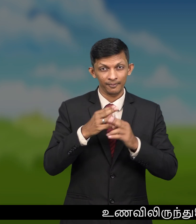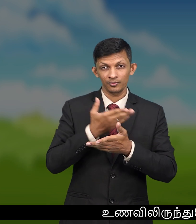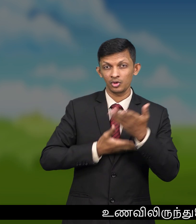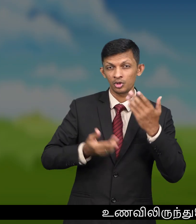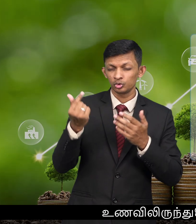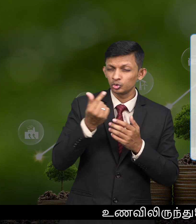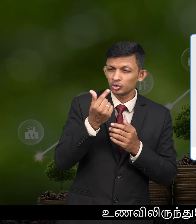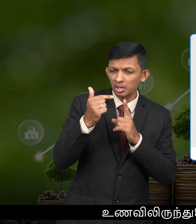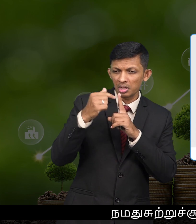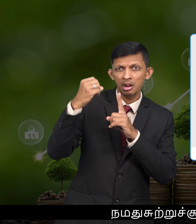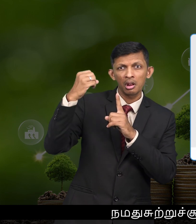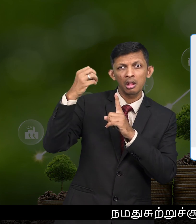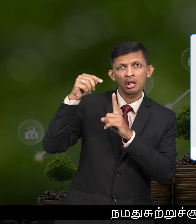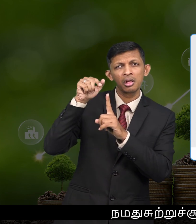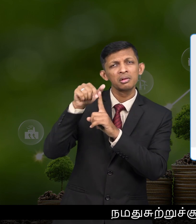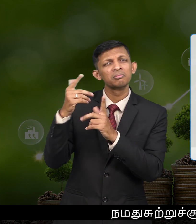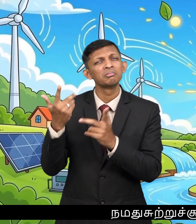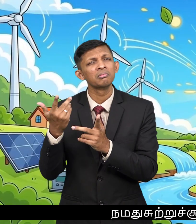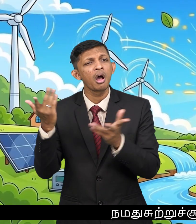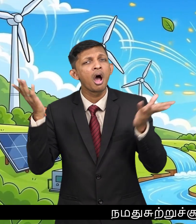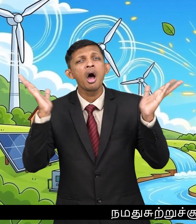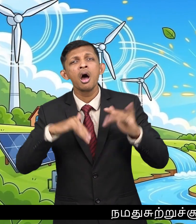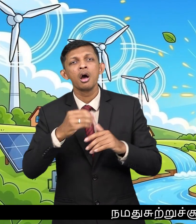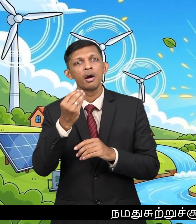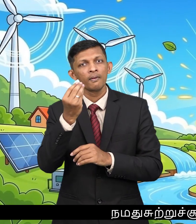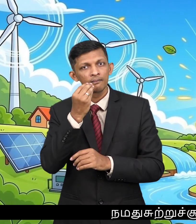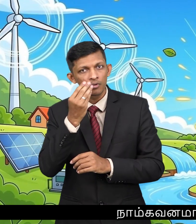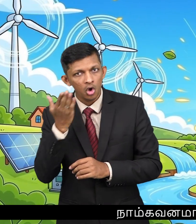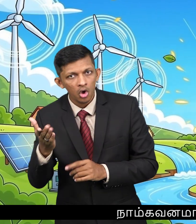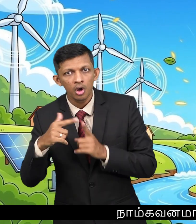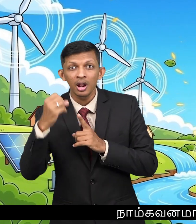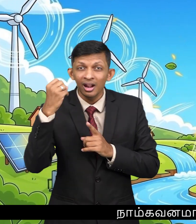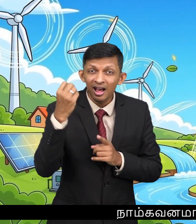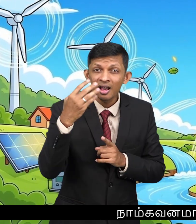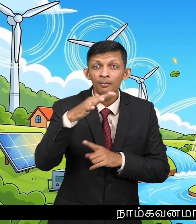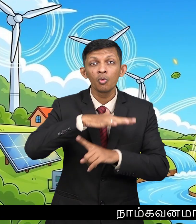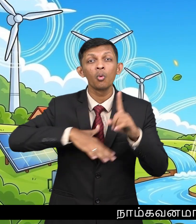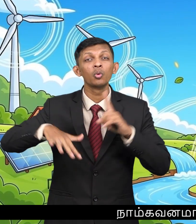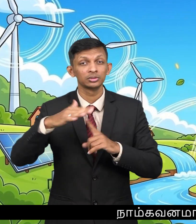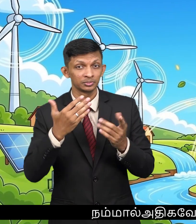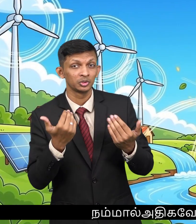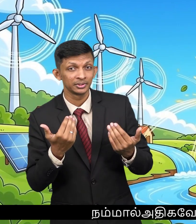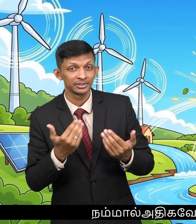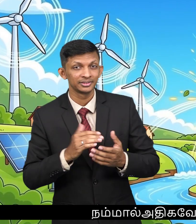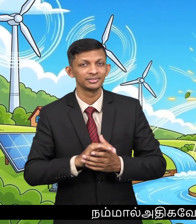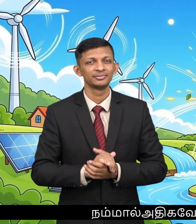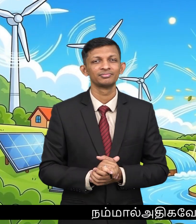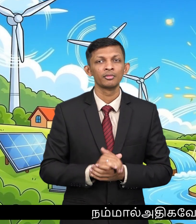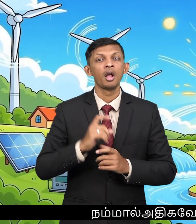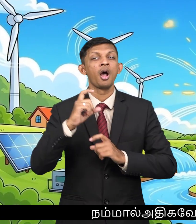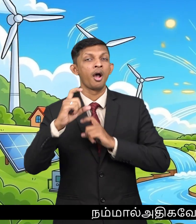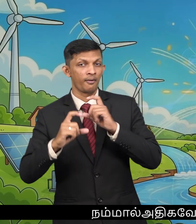உணவிலிருந்து கிடைக்கும் ஆற்றலையும் நமது சுற்றுச்சூழலிலிருந்து கிடைக்கும் ஆற்றலையும் நாம் கவனமாக பயன்படுத்தினால் நம்மால்